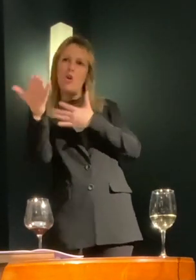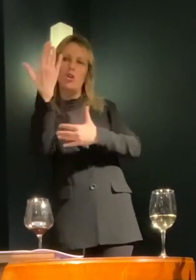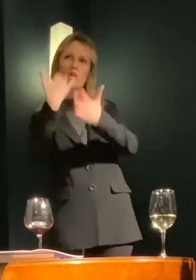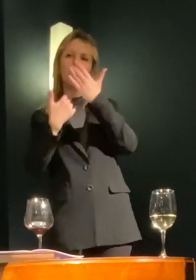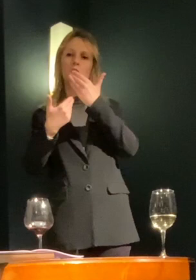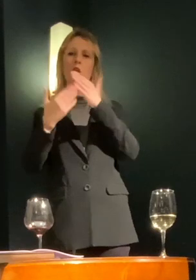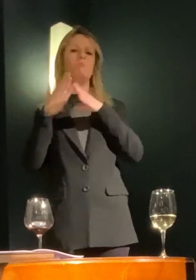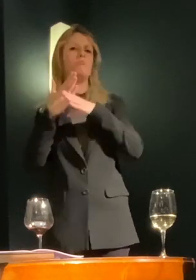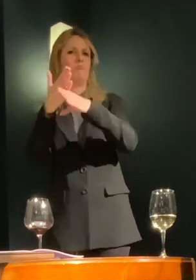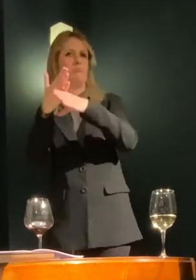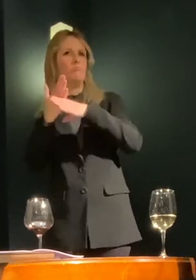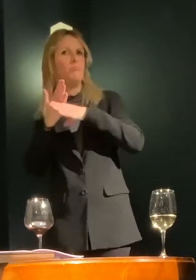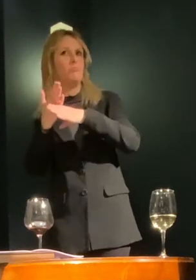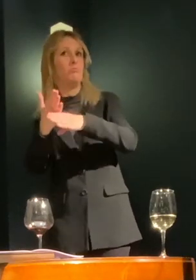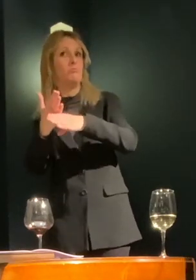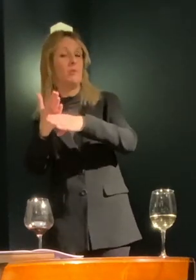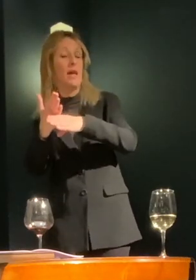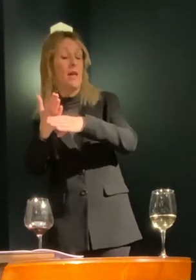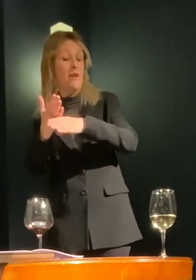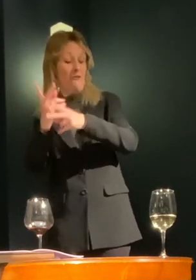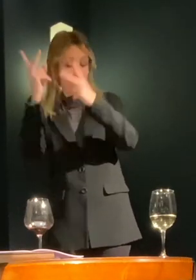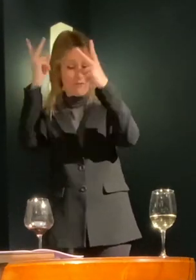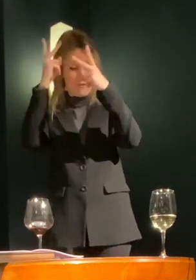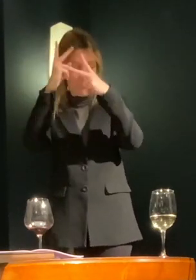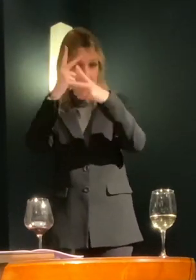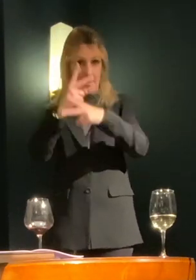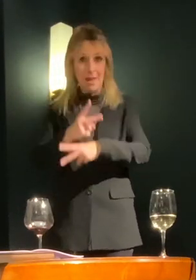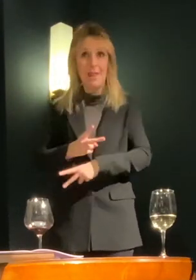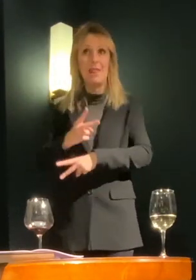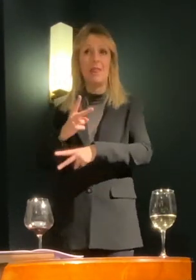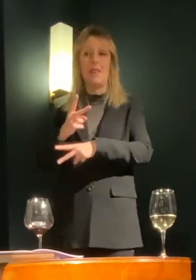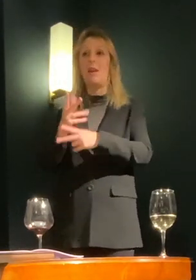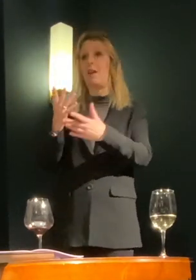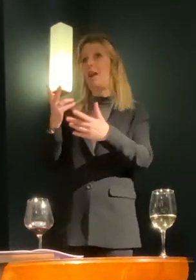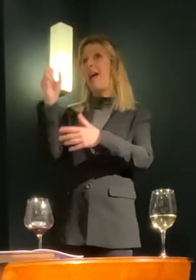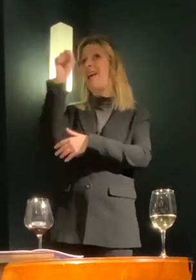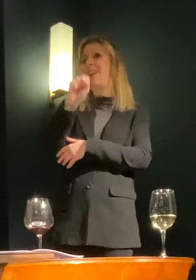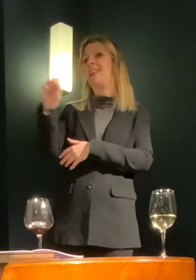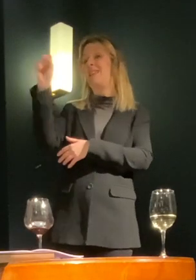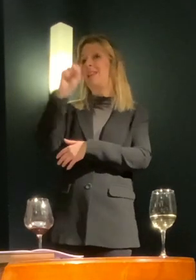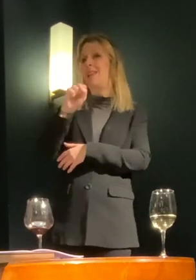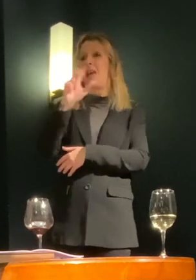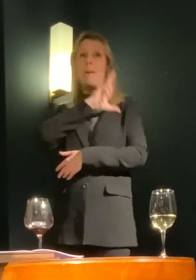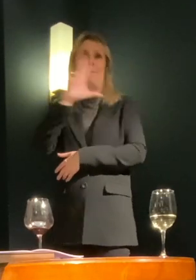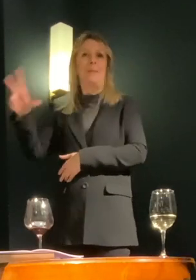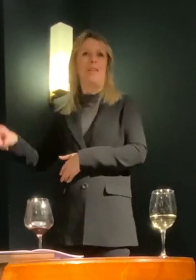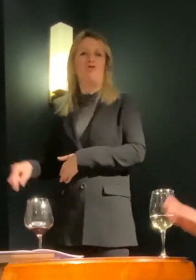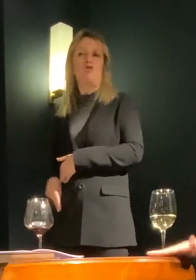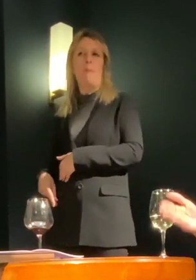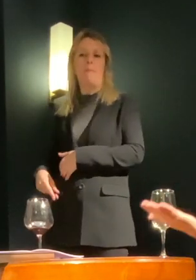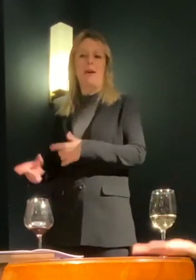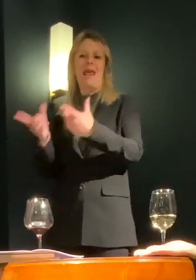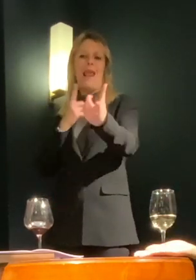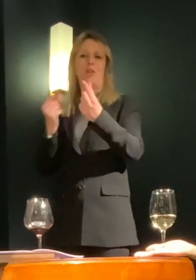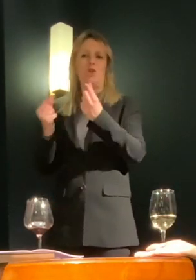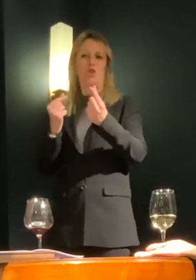te. In realtà, per usare un termine che è molto di moda adesso, in realtà Andrea è il principe delle relazioni tossiche, nel senso, poi Andrea è uno